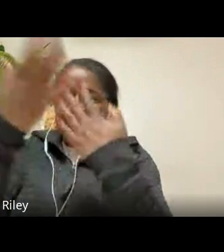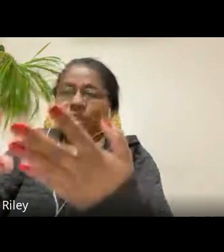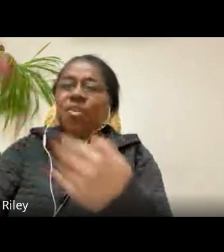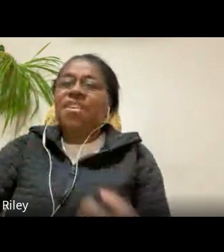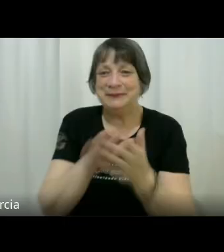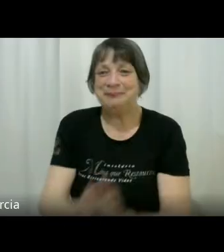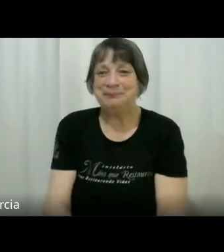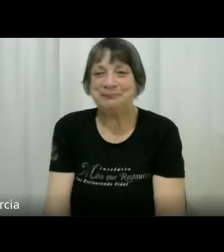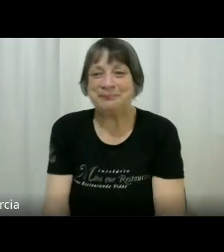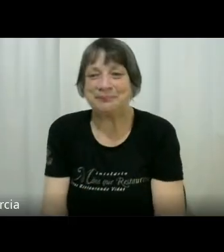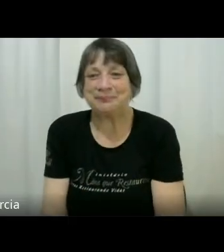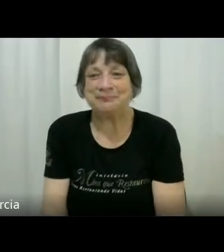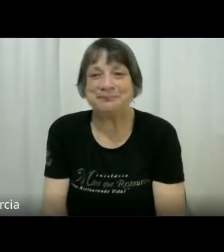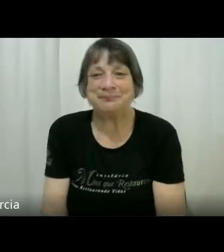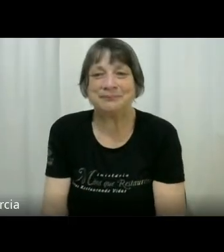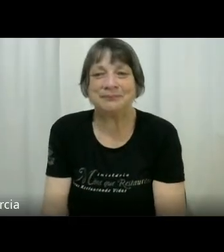De nada.